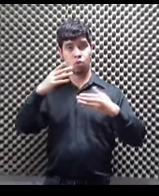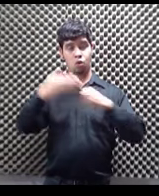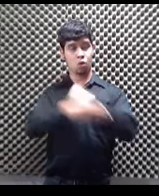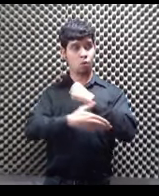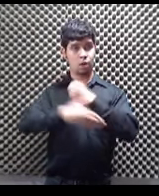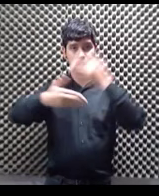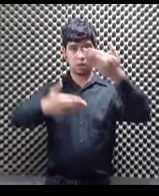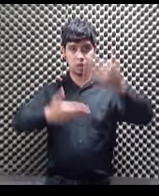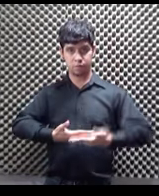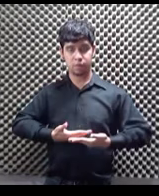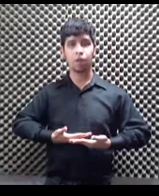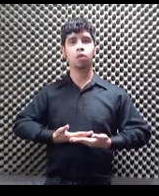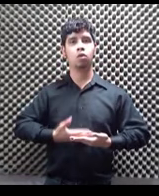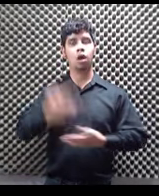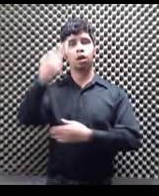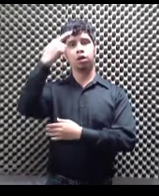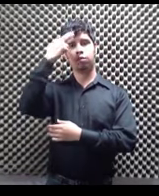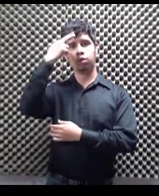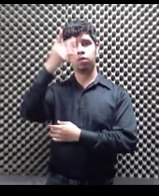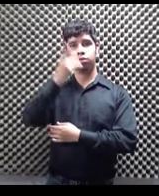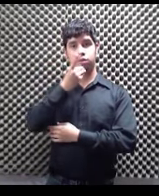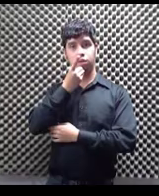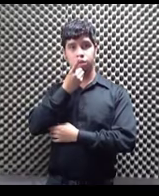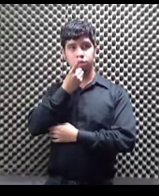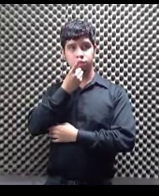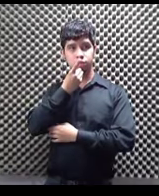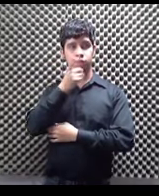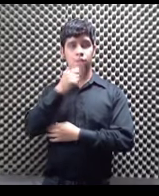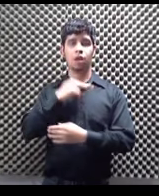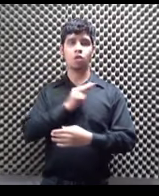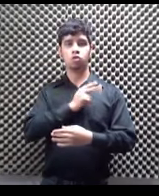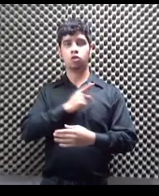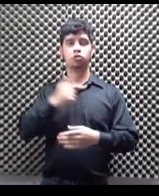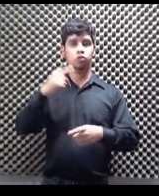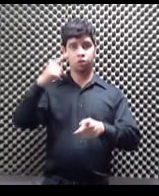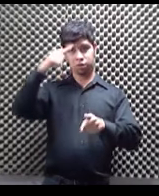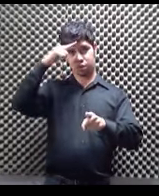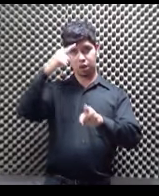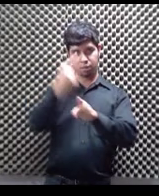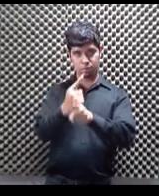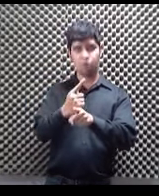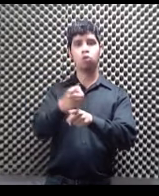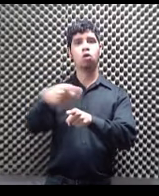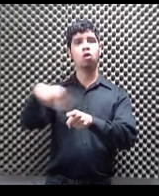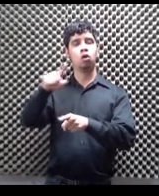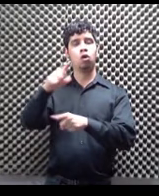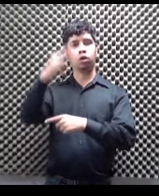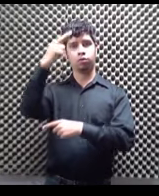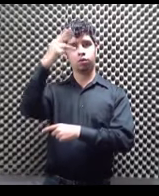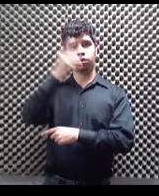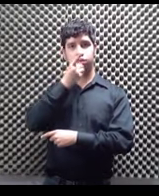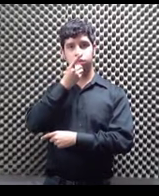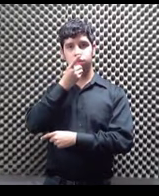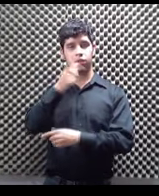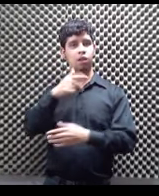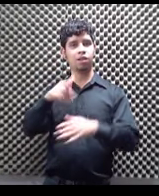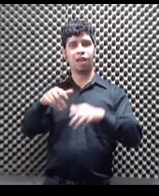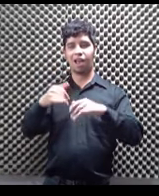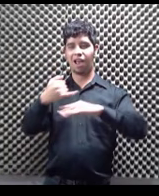a la República Dominicana. Así que a los hermanos, a nuestros hermanos de la